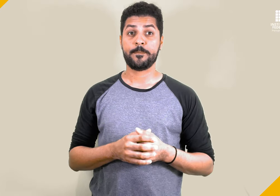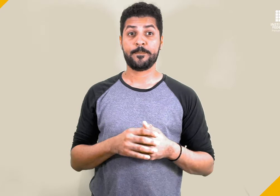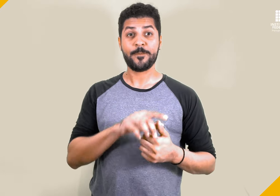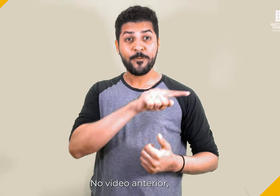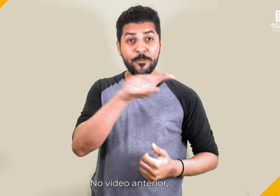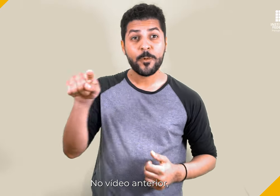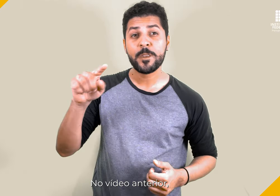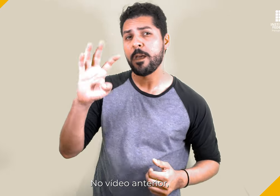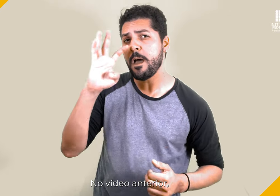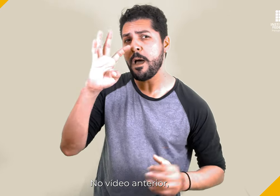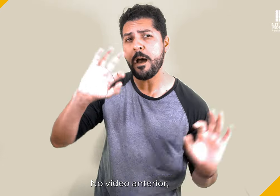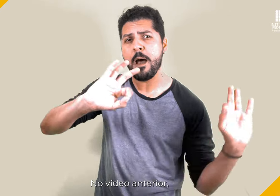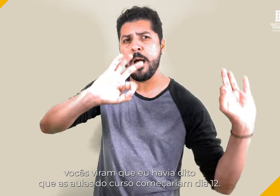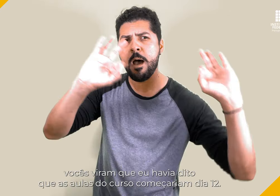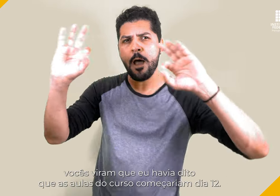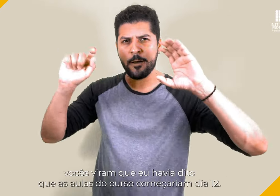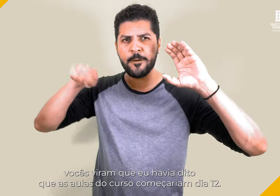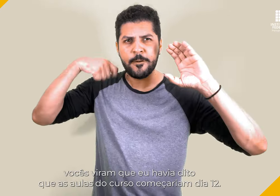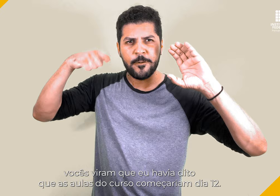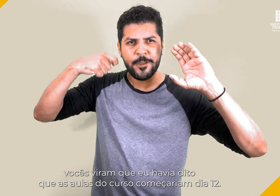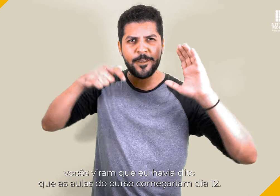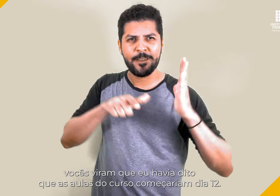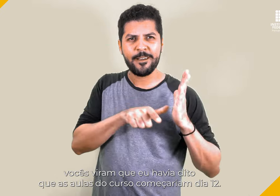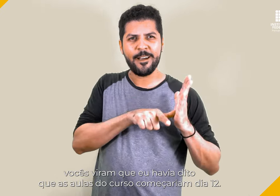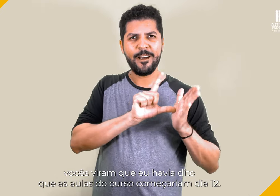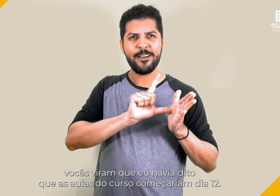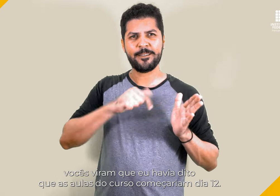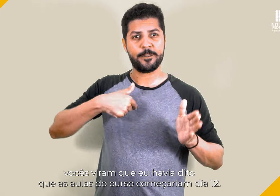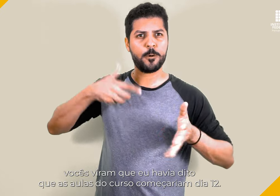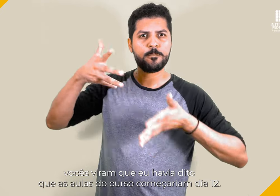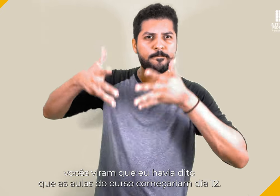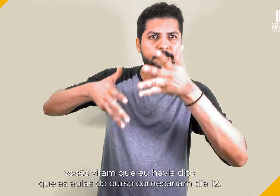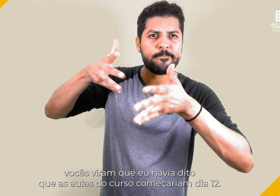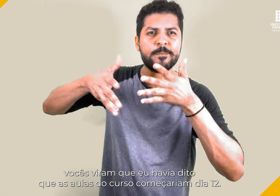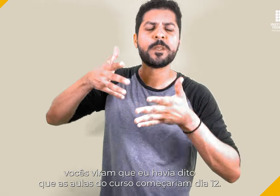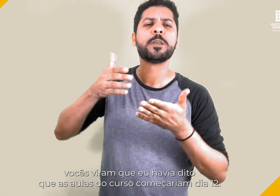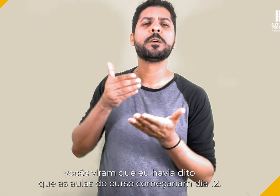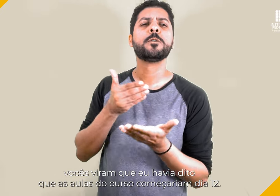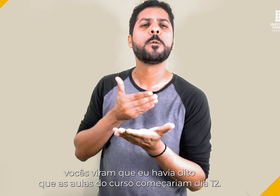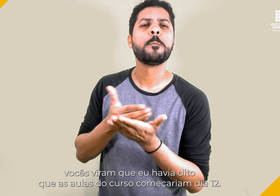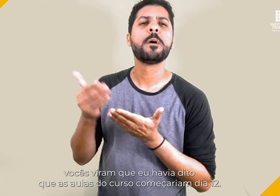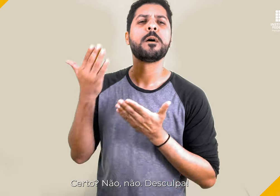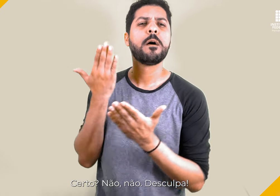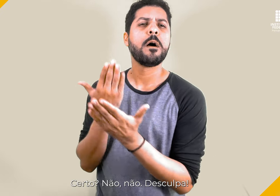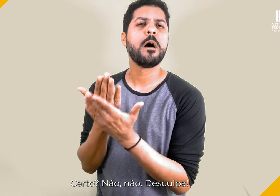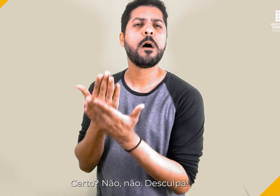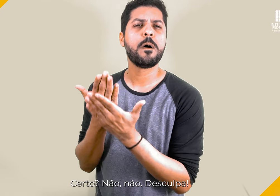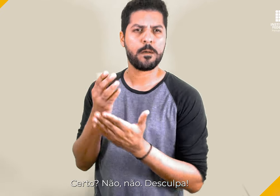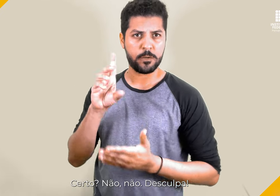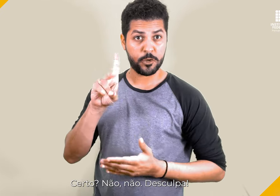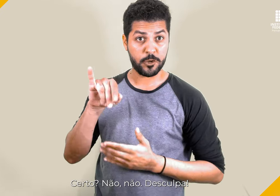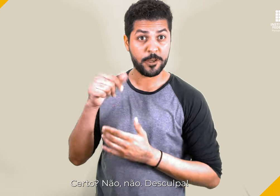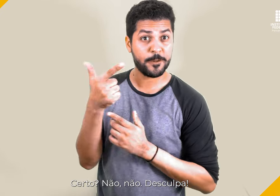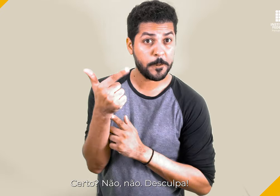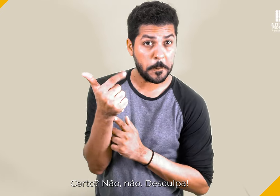No vídeo anterior, vocês viram que eu havia dito que as aulas do curso começariam dia 12, certo? Não, não,